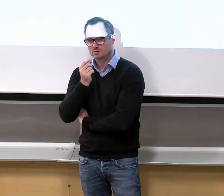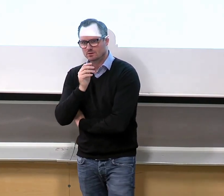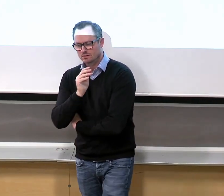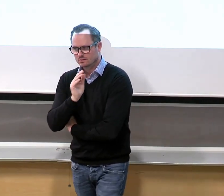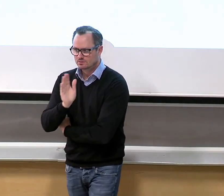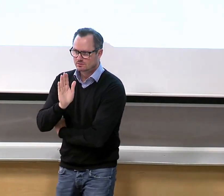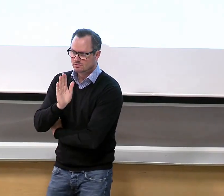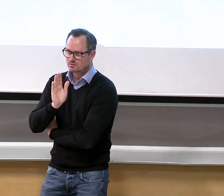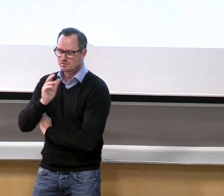Måste tänka efter lite.